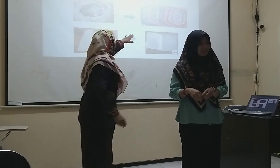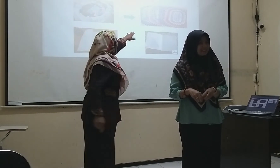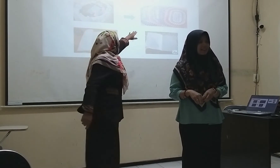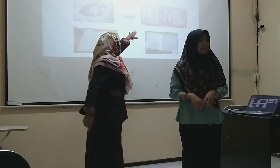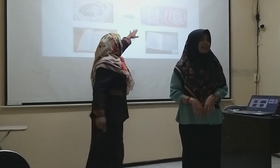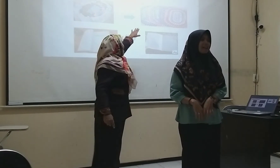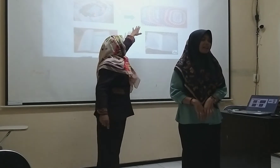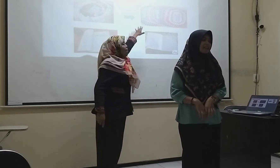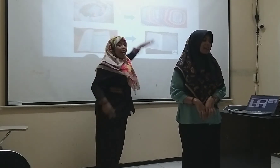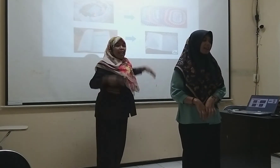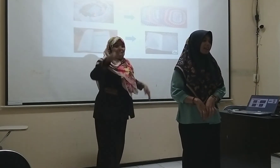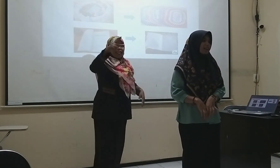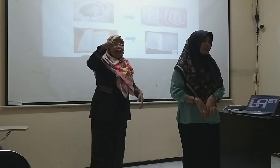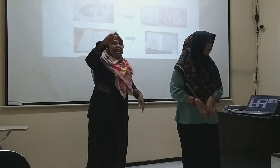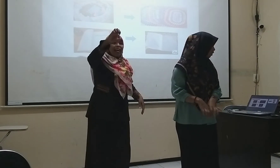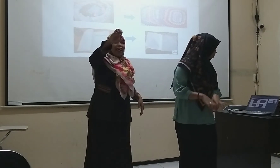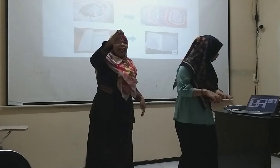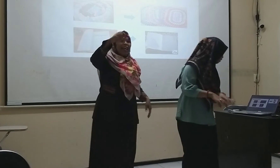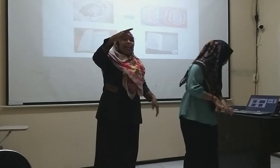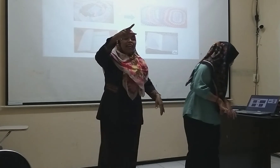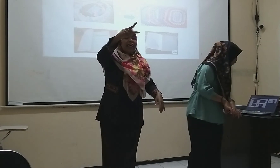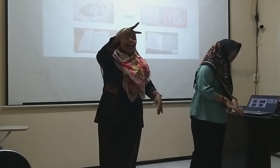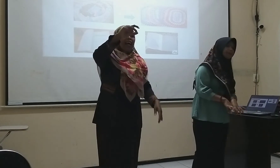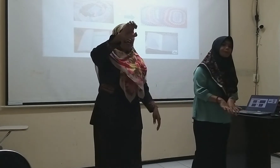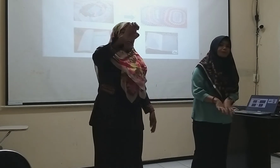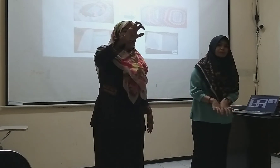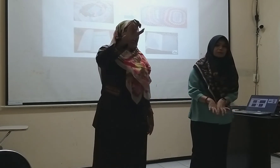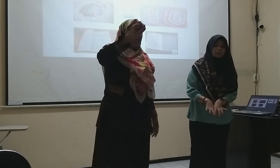ya? Tahu. Iya, keset.